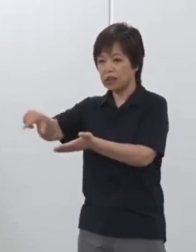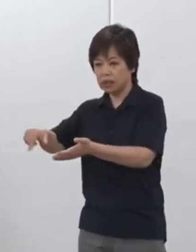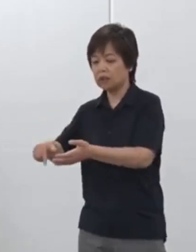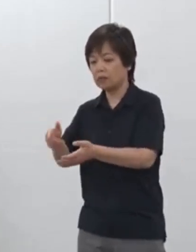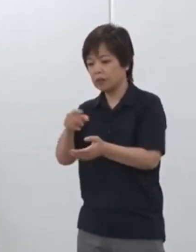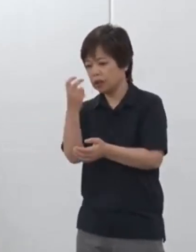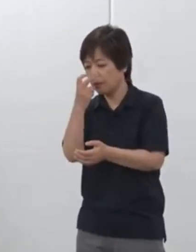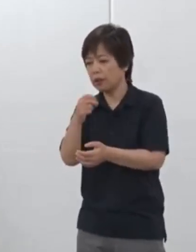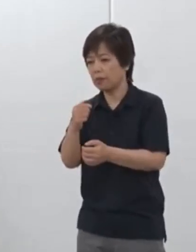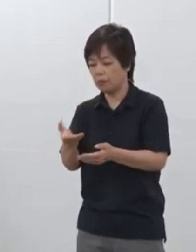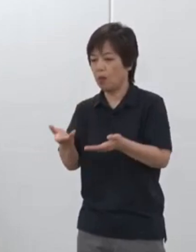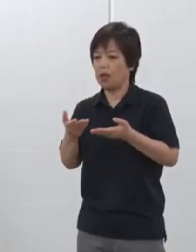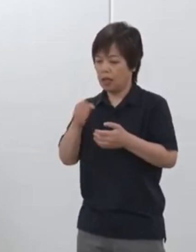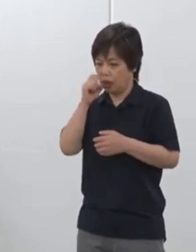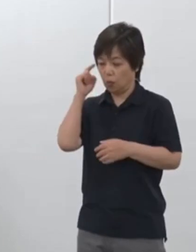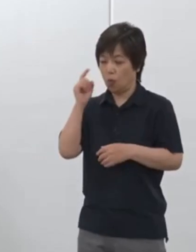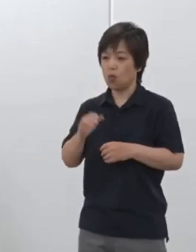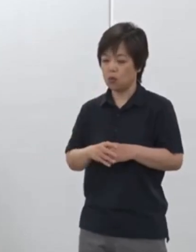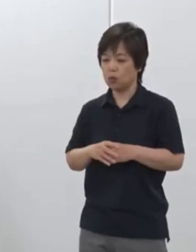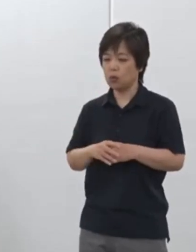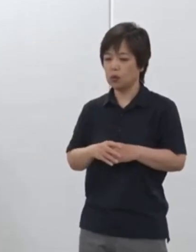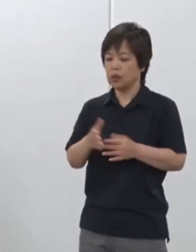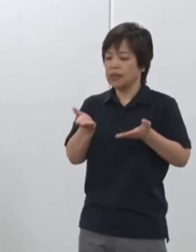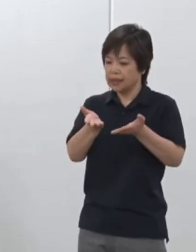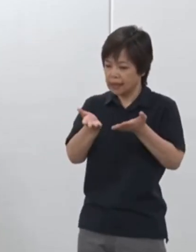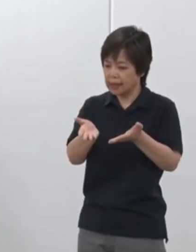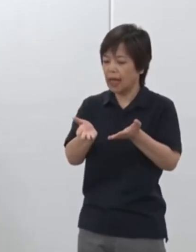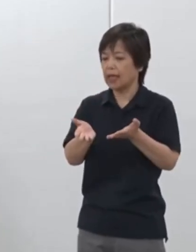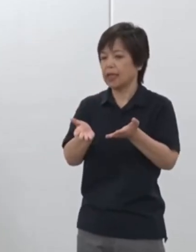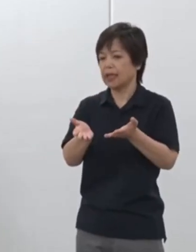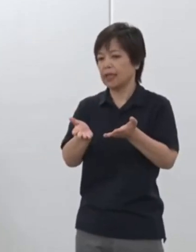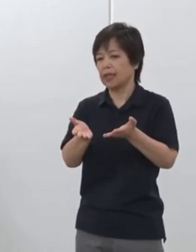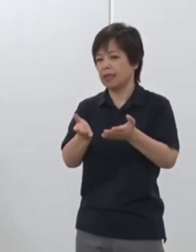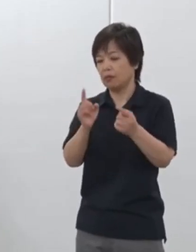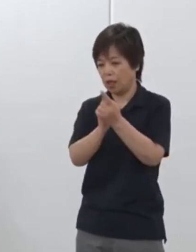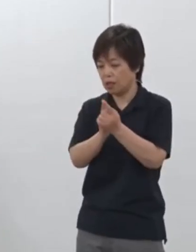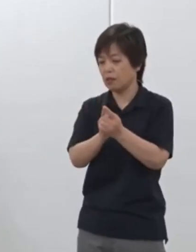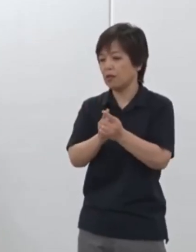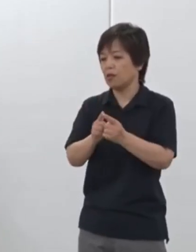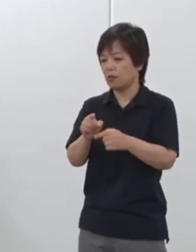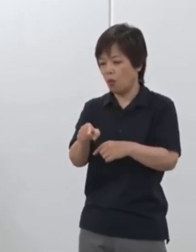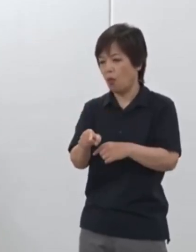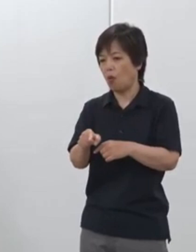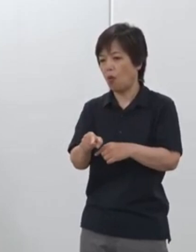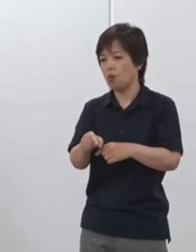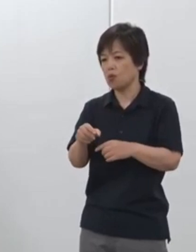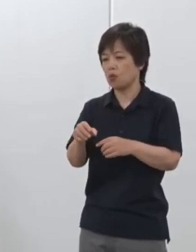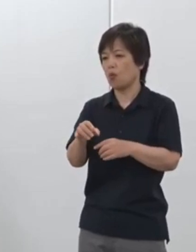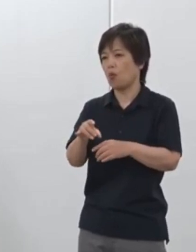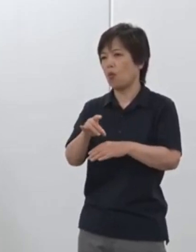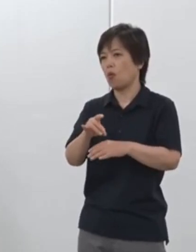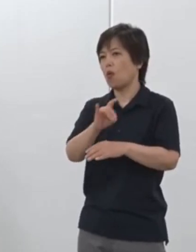ど、震災がれきの受け入れって僕ら発災からいろいろ災害対策本部会議開いてずっと議題に出てま